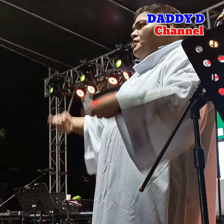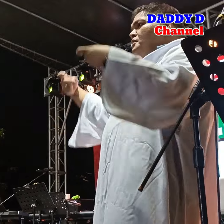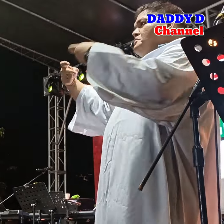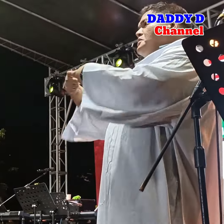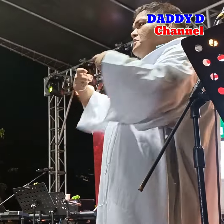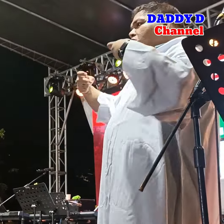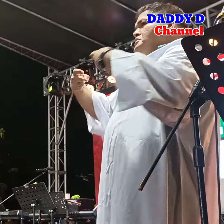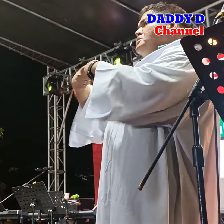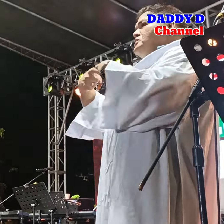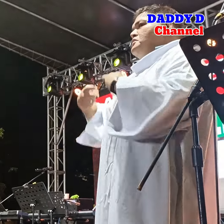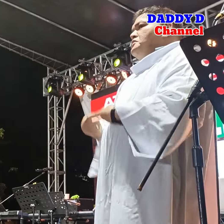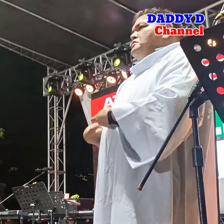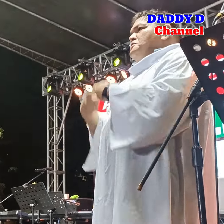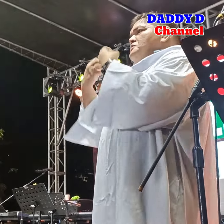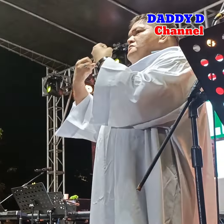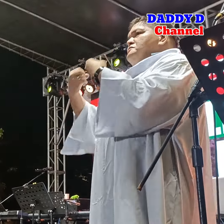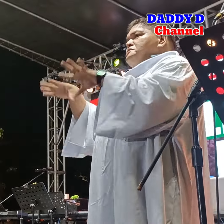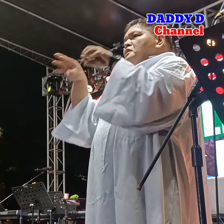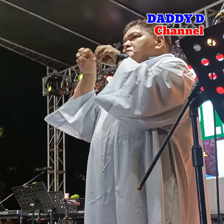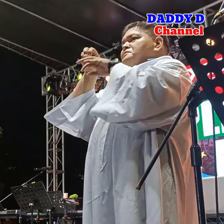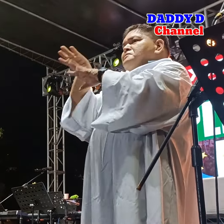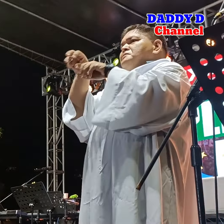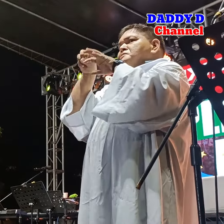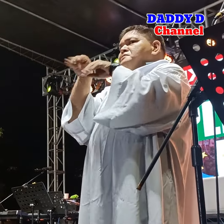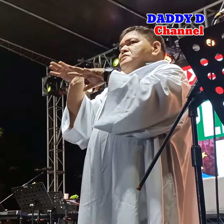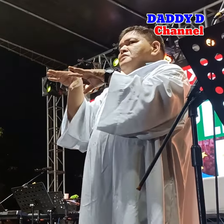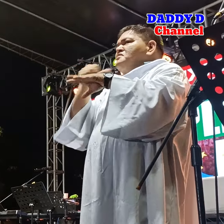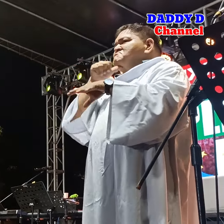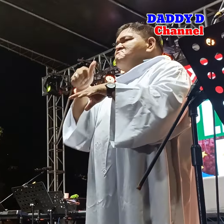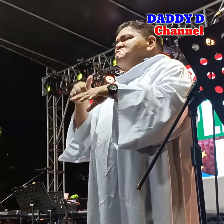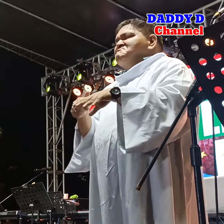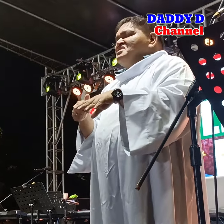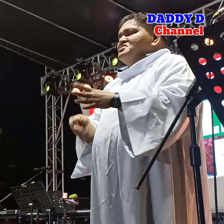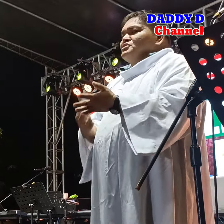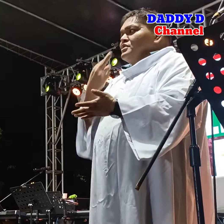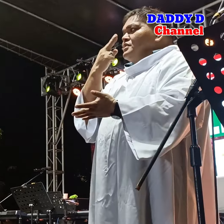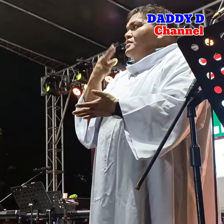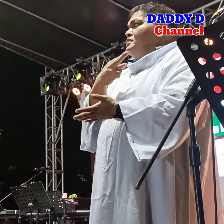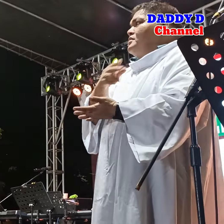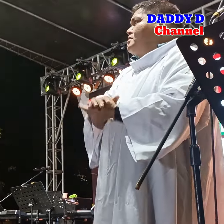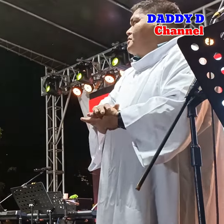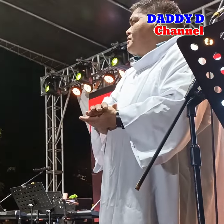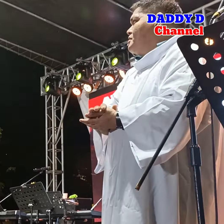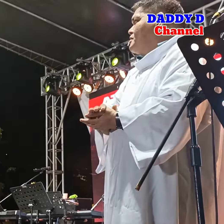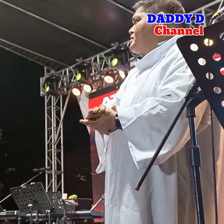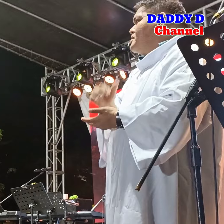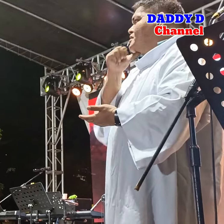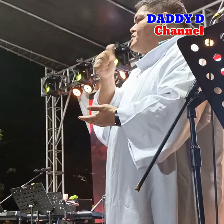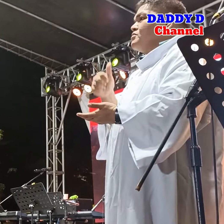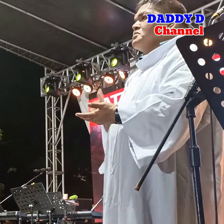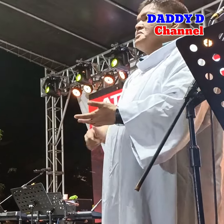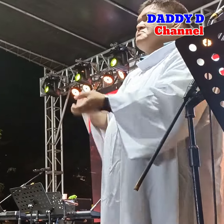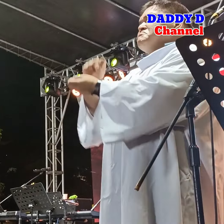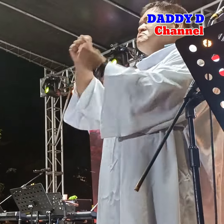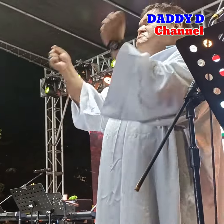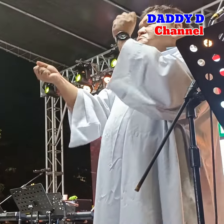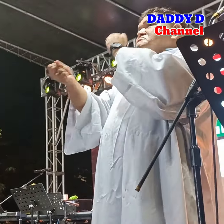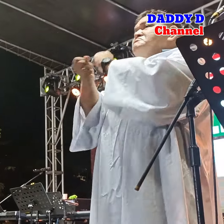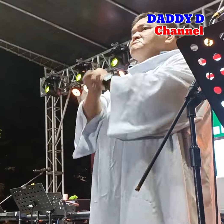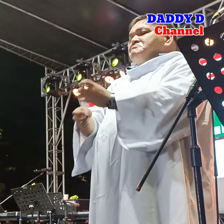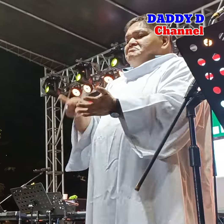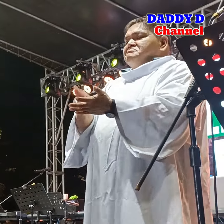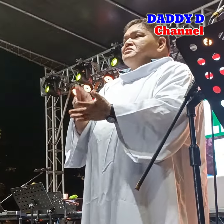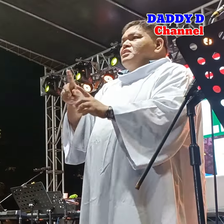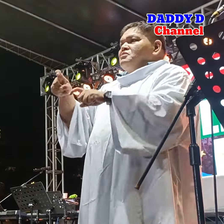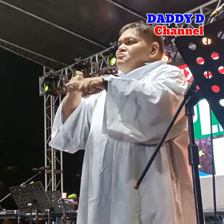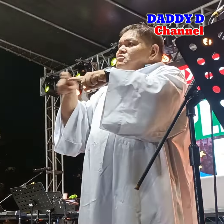nila sa atin, hindi niya babaguhin yung presyo ng bigas. Hindi niya babaguhin yung presyo